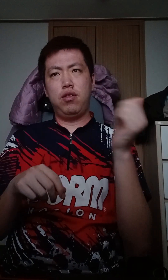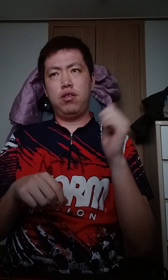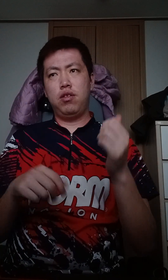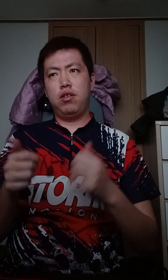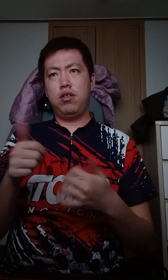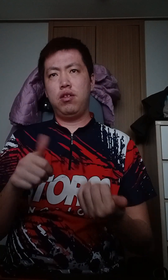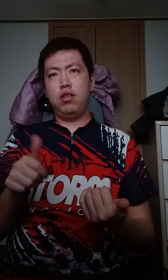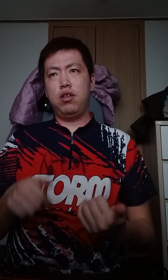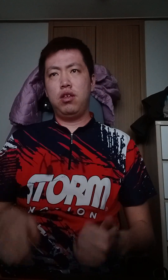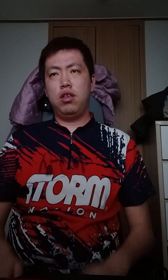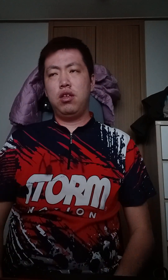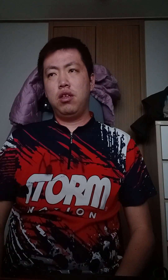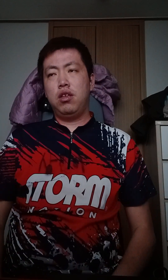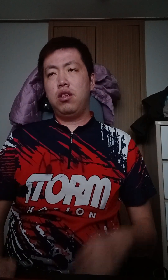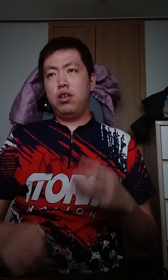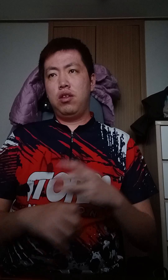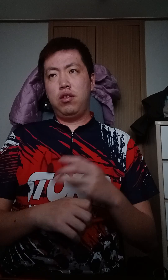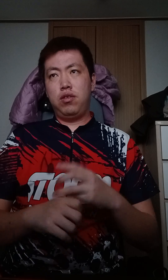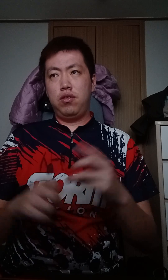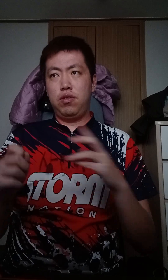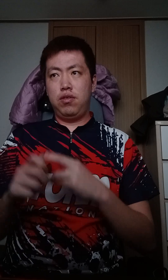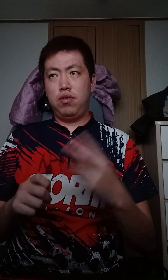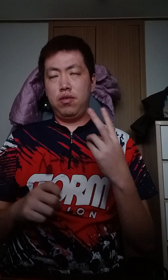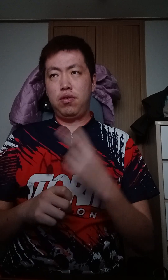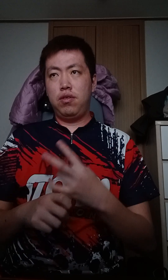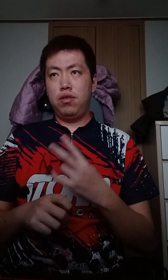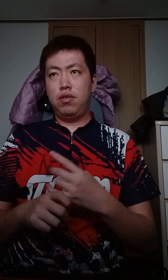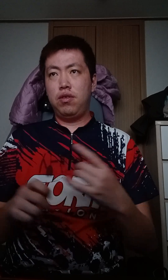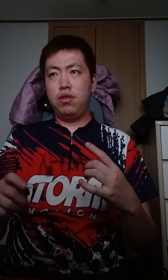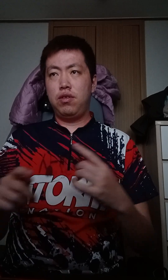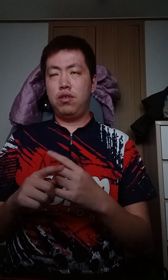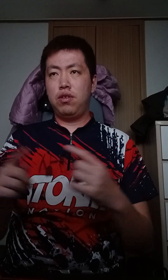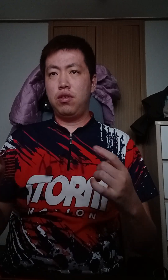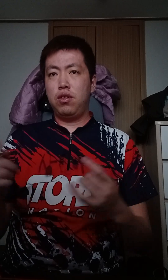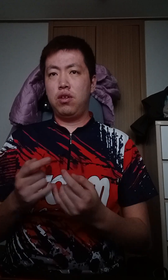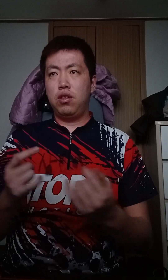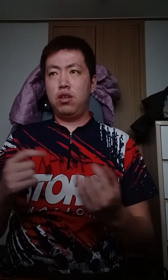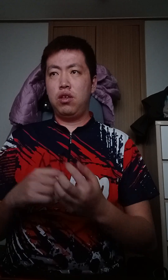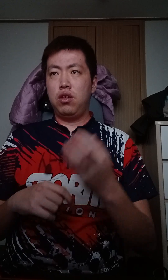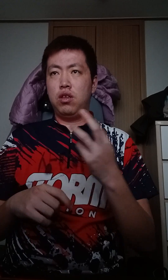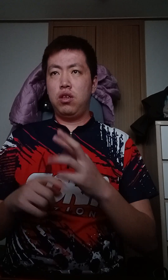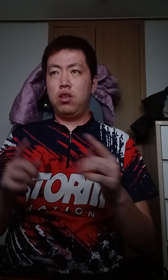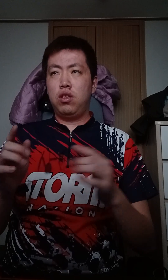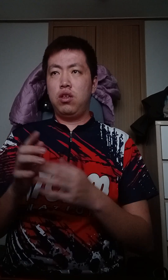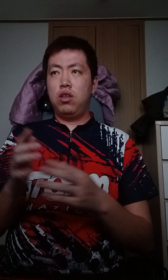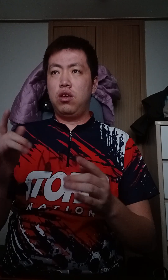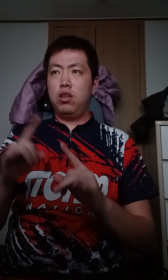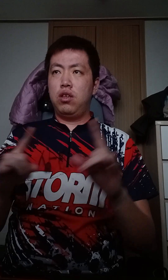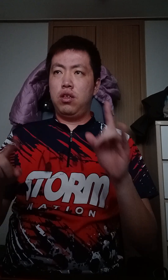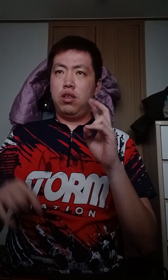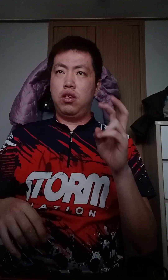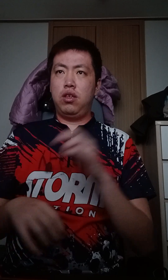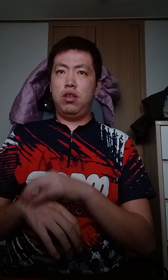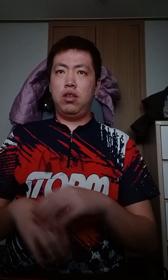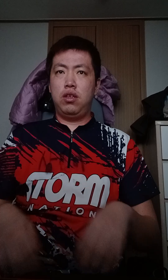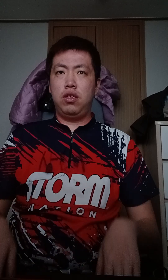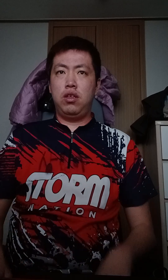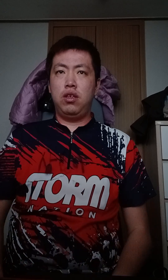숨졌습니다. 경찰은 CCTV를 분석하는 한편 목격자 등을 상대로 정확한 사고 경위를 파악하고 있습니다. 연합뉴스 TV